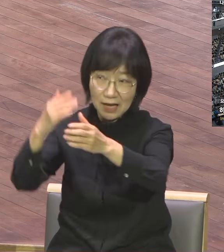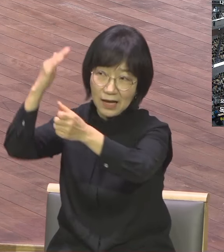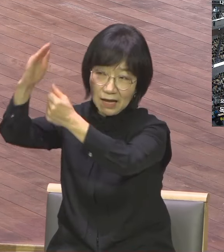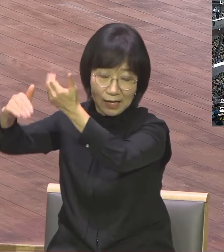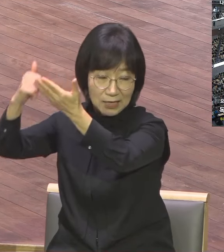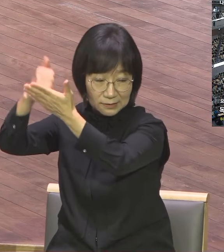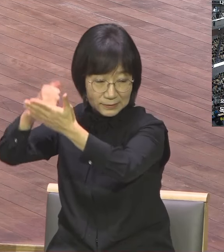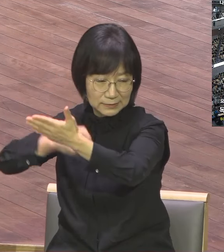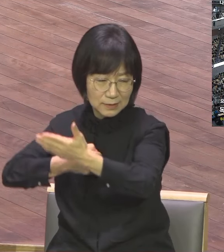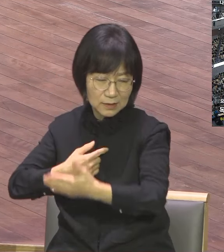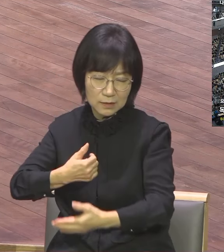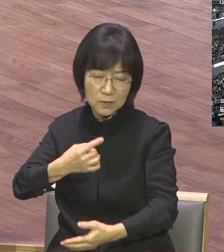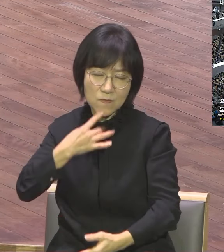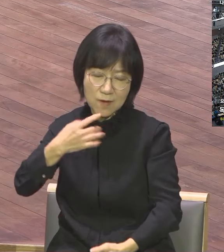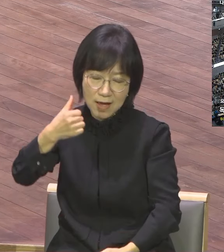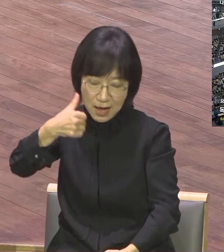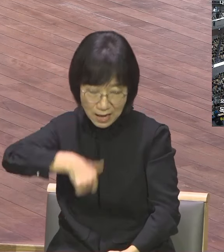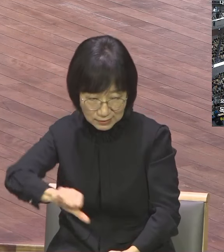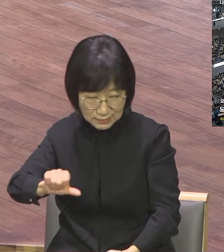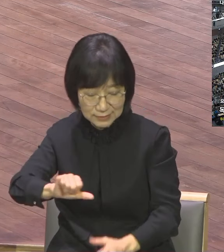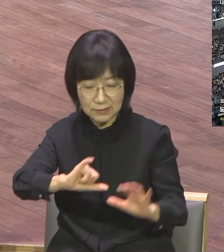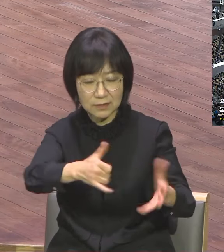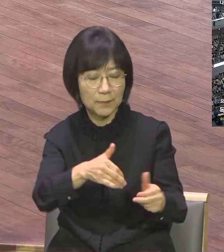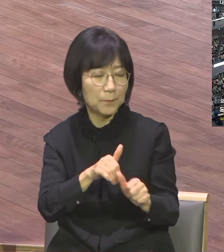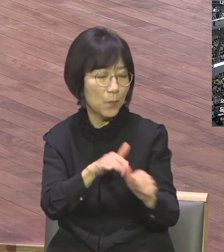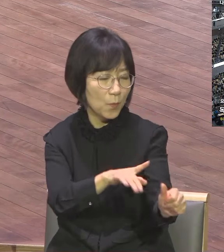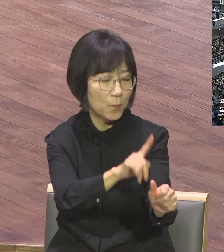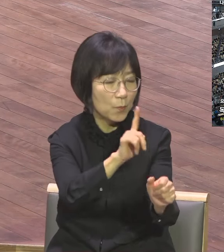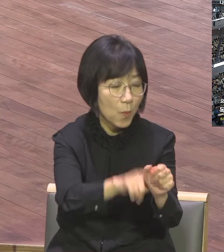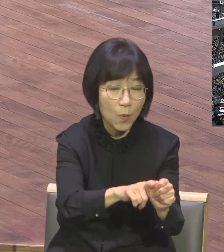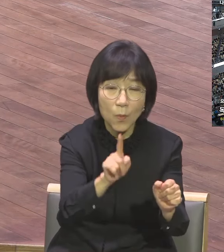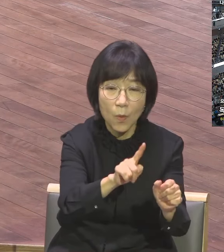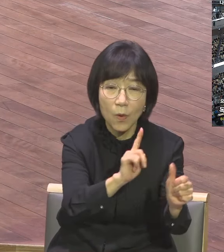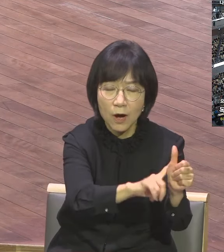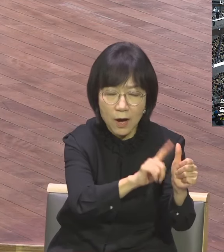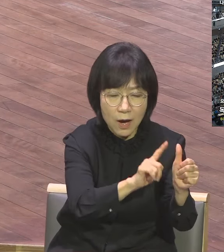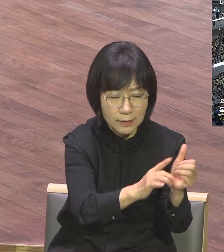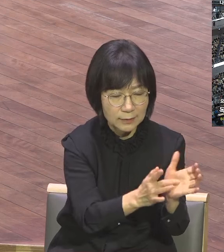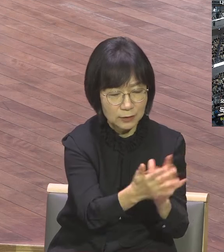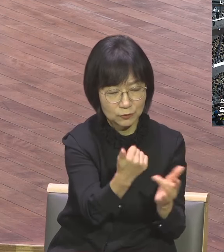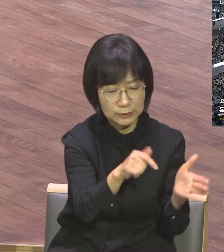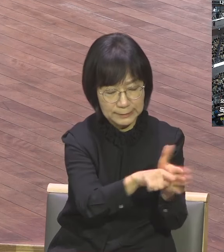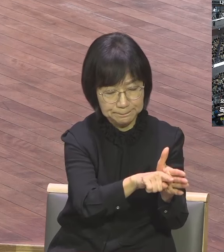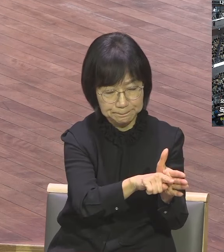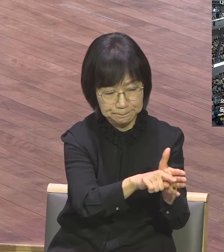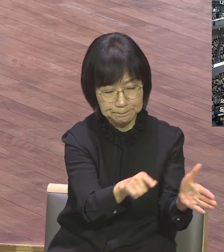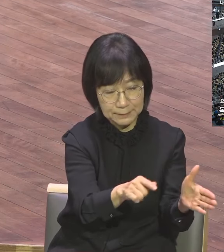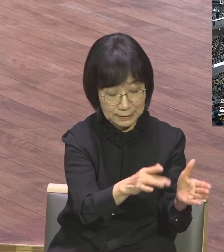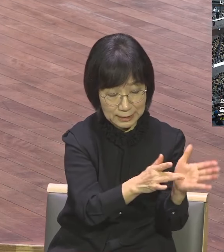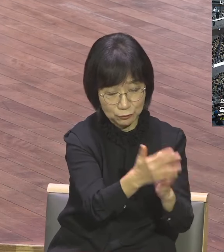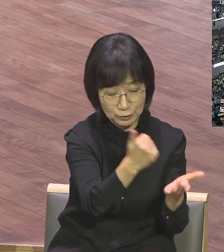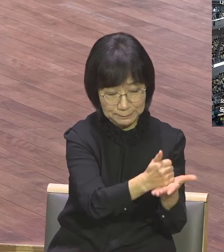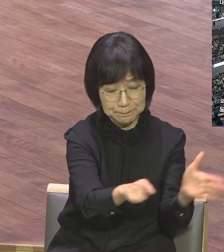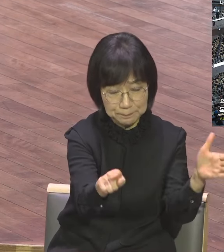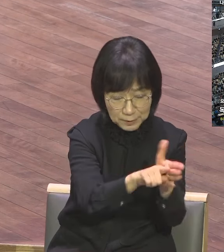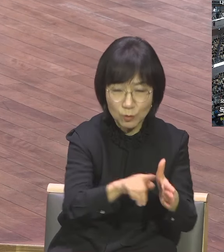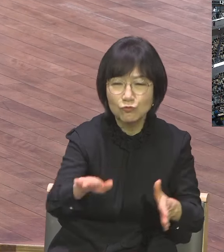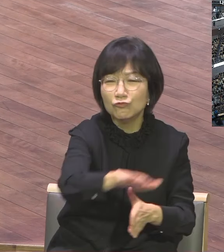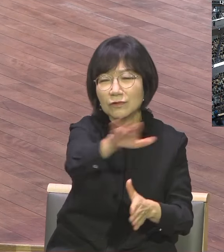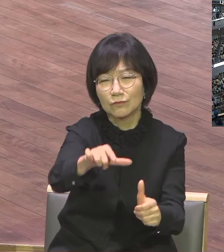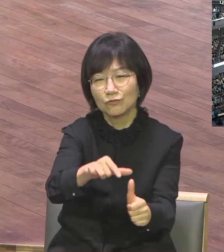하나님이 자기의 독생자를 세상에 보내심은 그로 말미암아 우리를 살리려